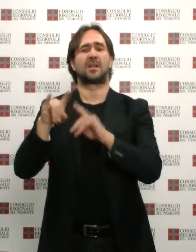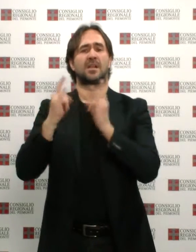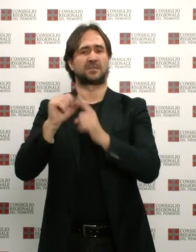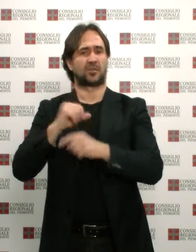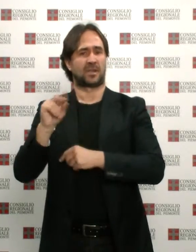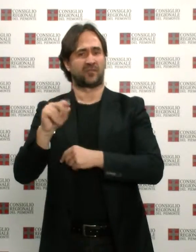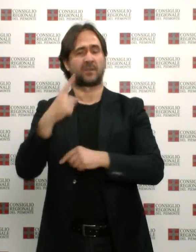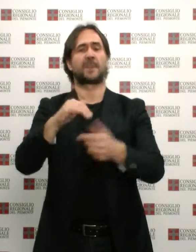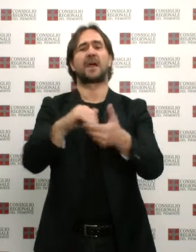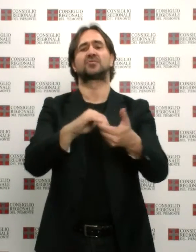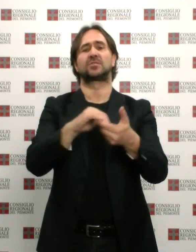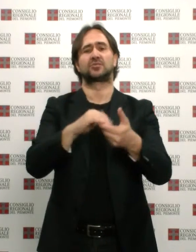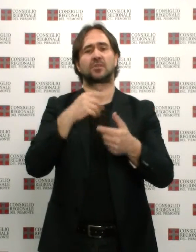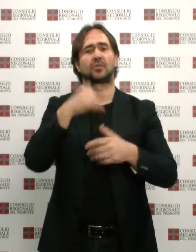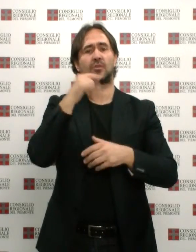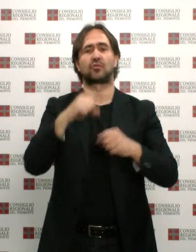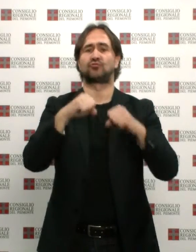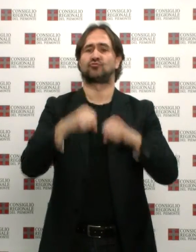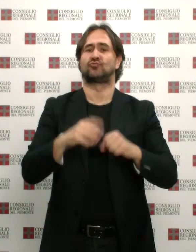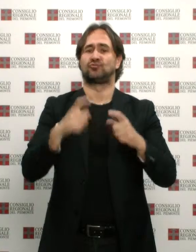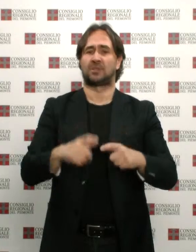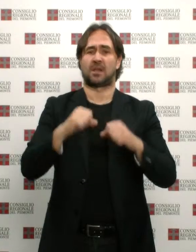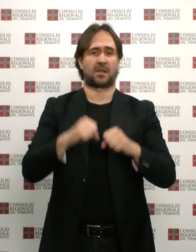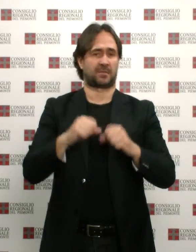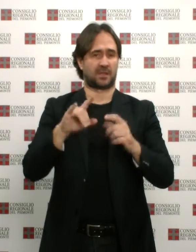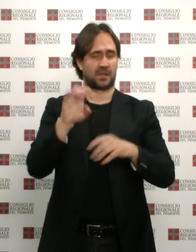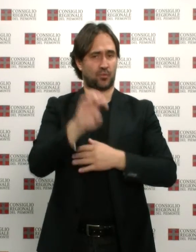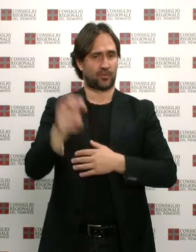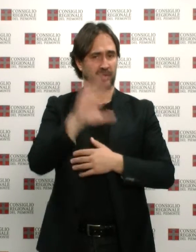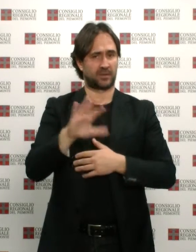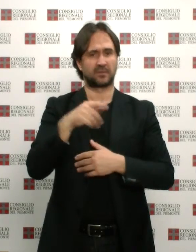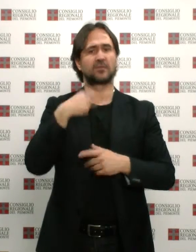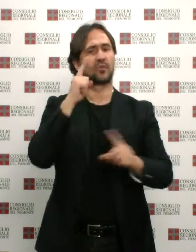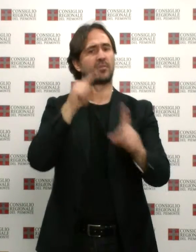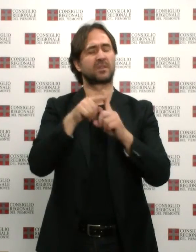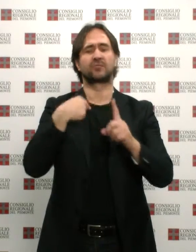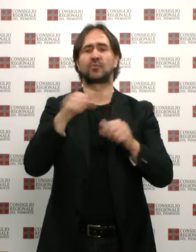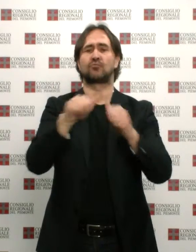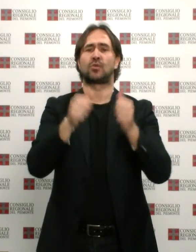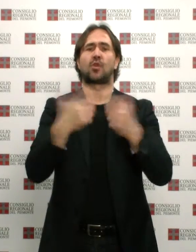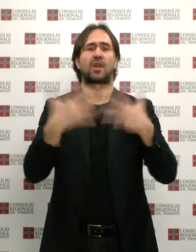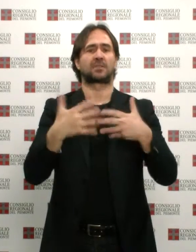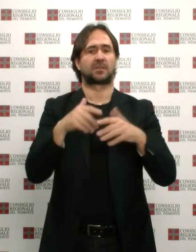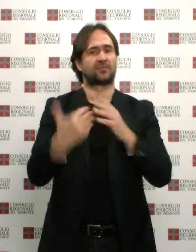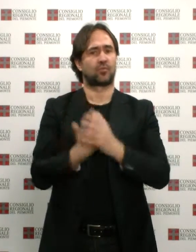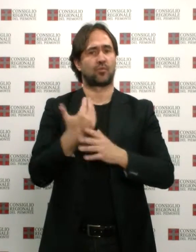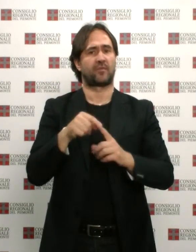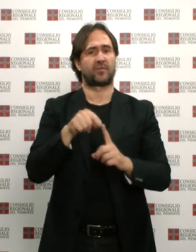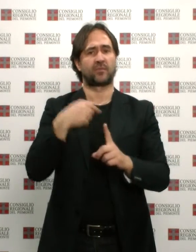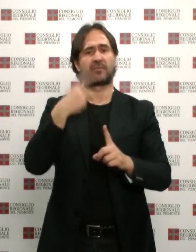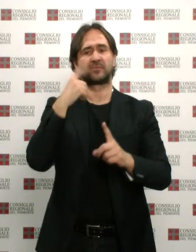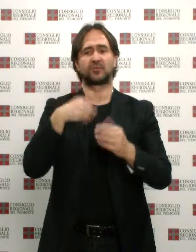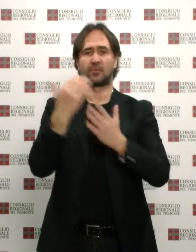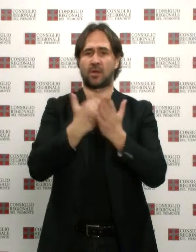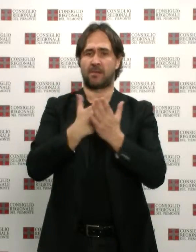e Associazione Torino Città Capitale Europea. Obiettivo: un nuovo modello organizzativo basato sulla programmazione e le sinergie